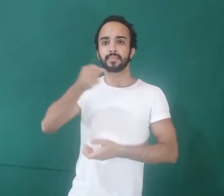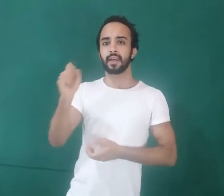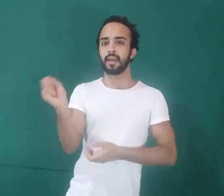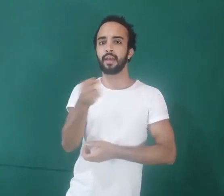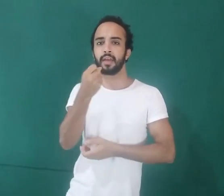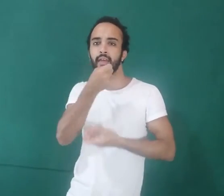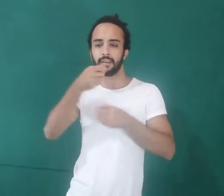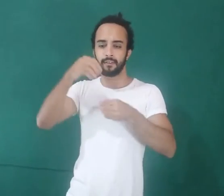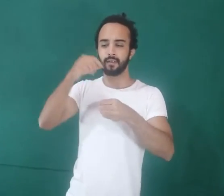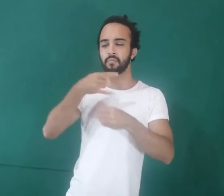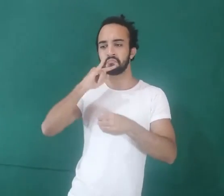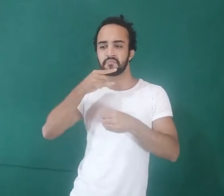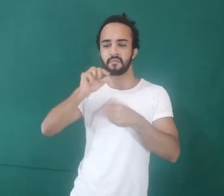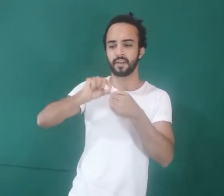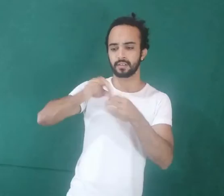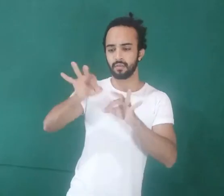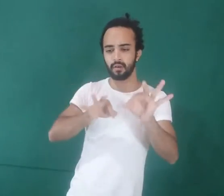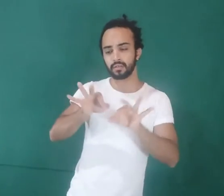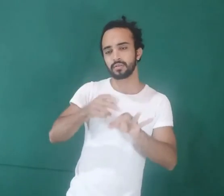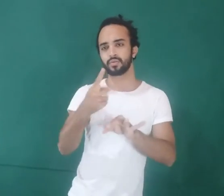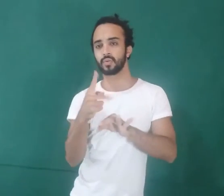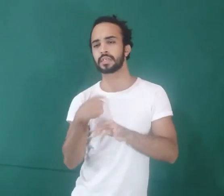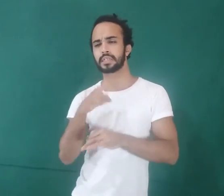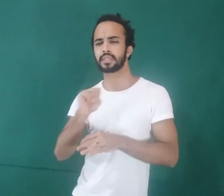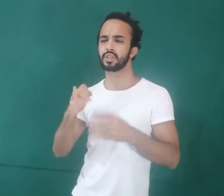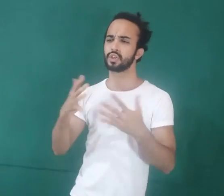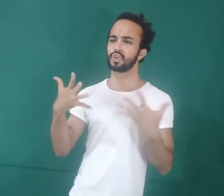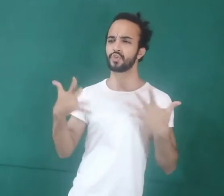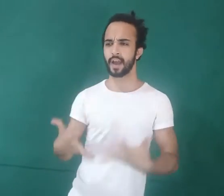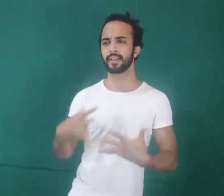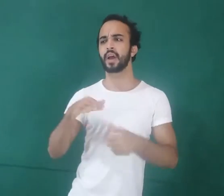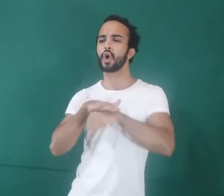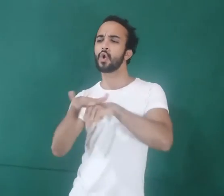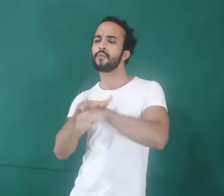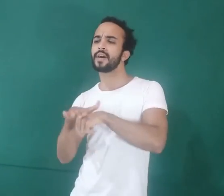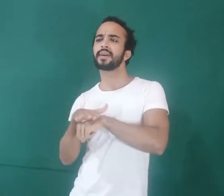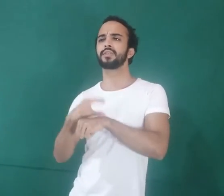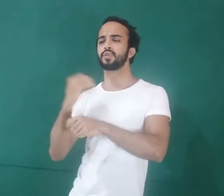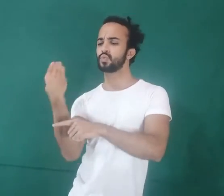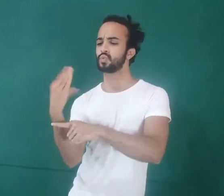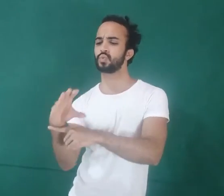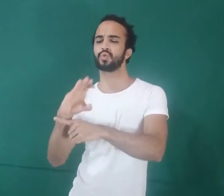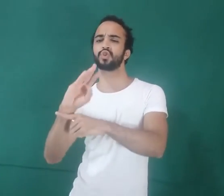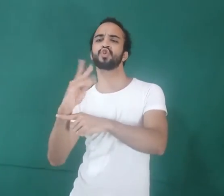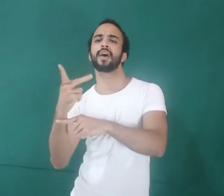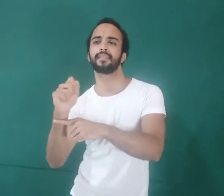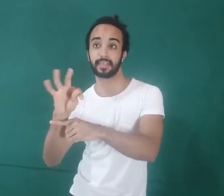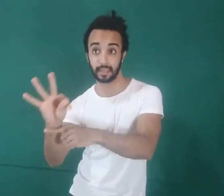ficar chata, converse no chat, converse com as pessoas. Aí quando você entra no